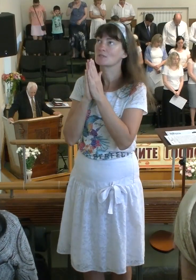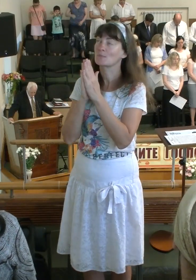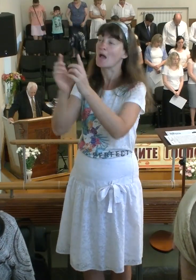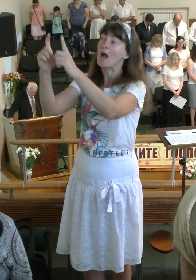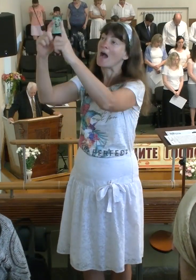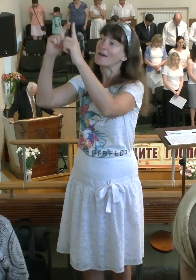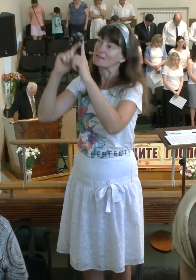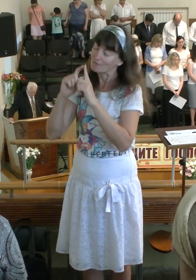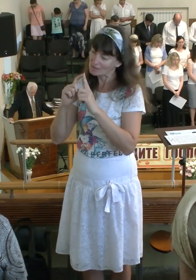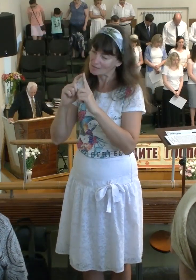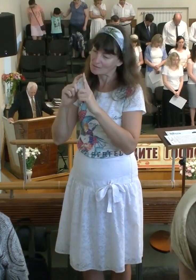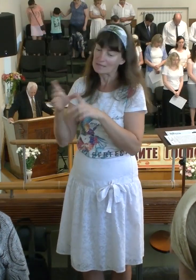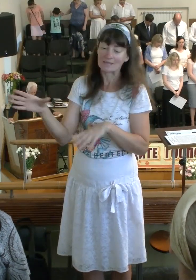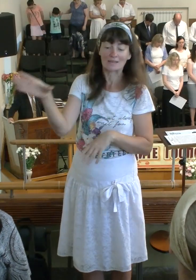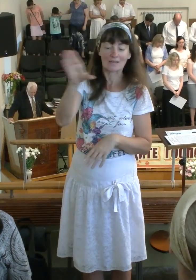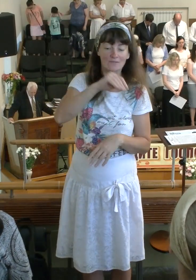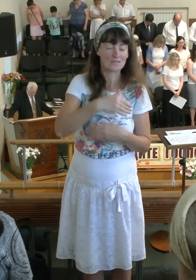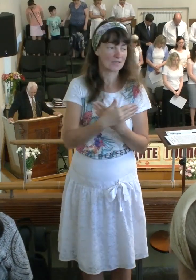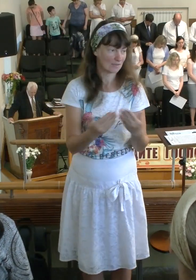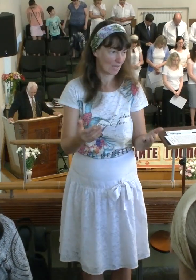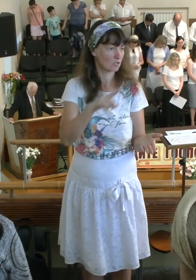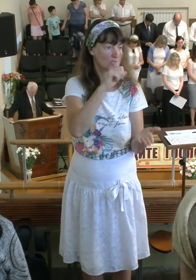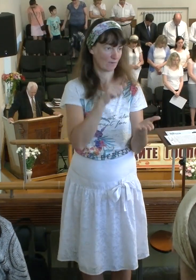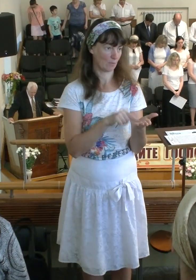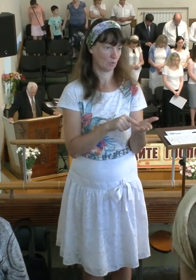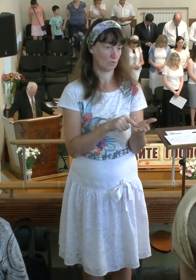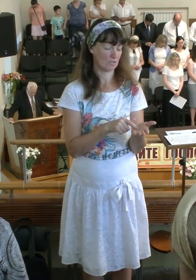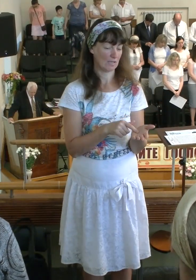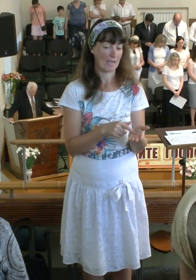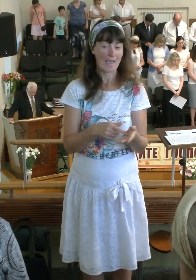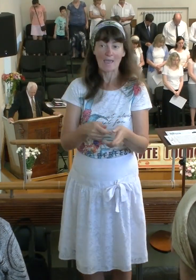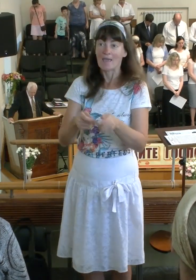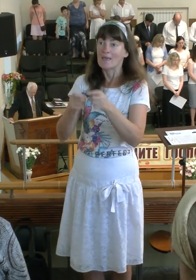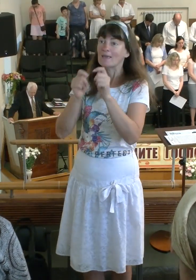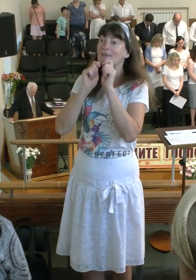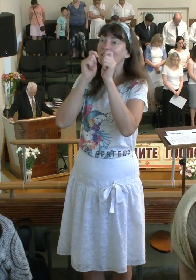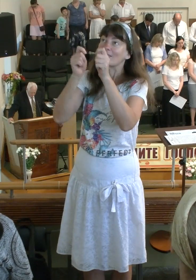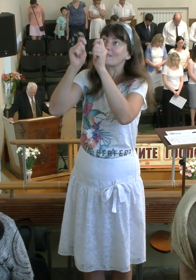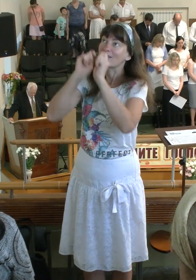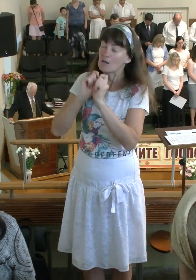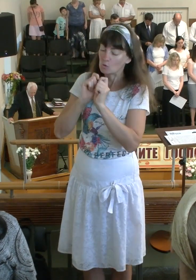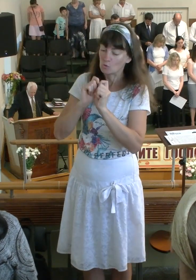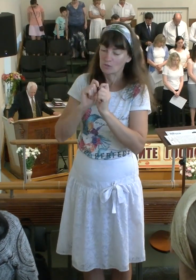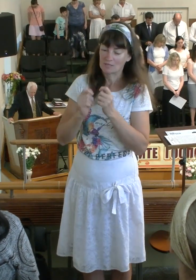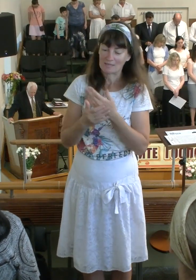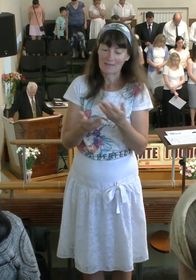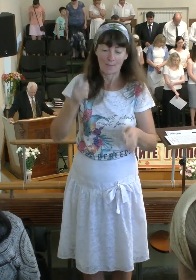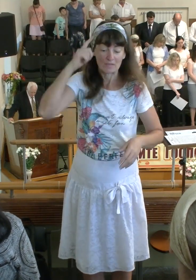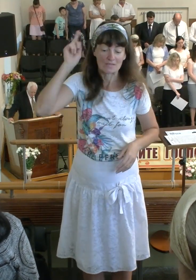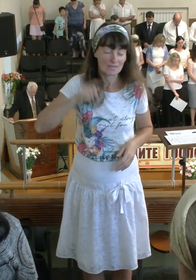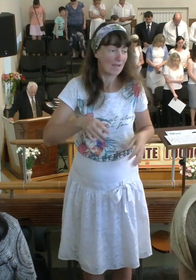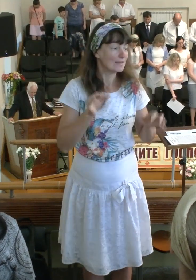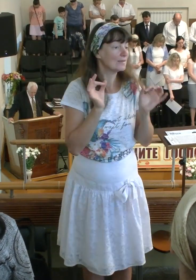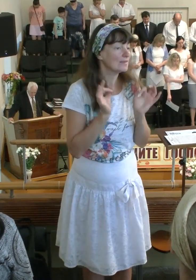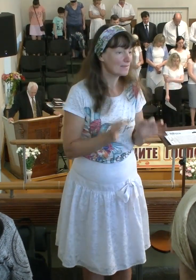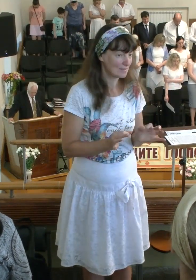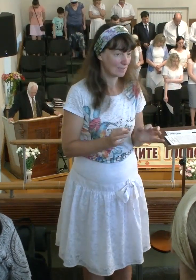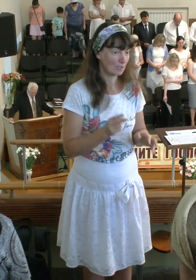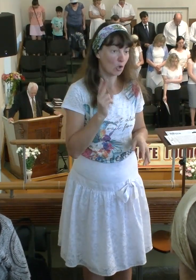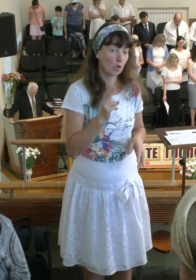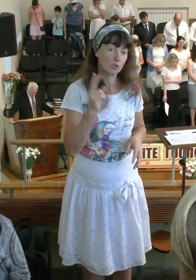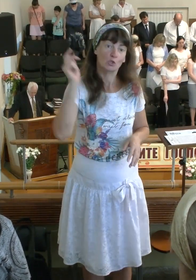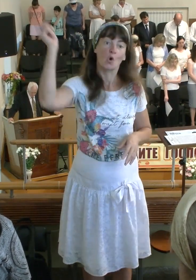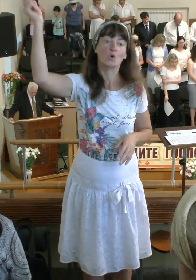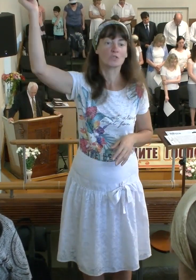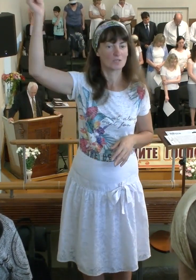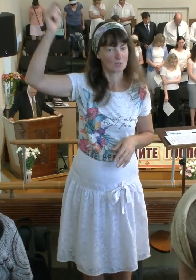на наши вопросы. И даруй нам знать истину о том, кто сошел,